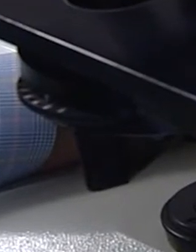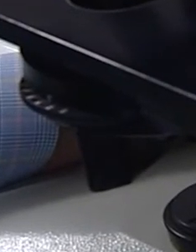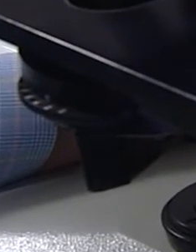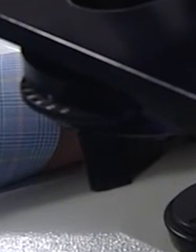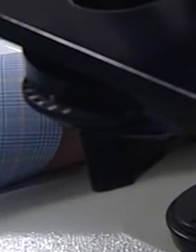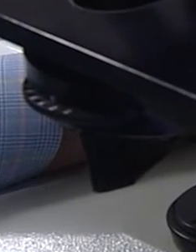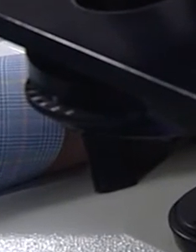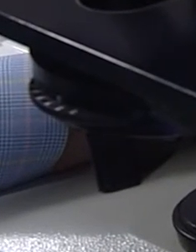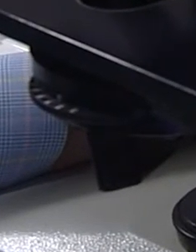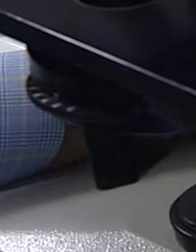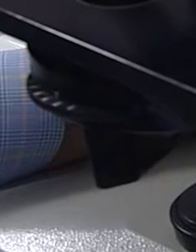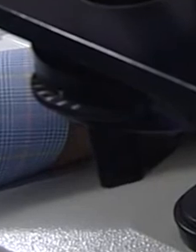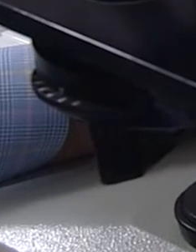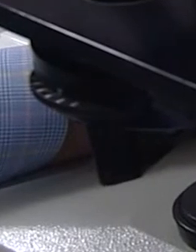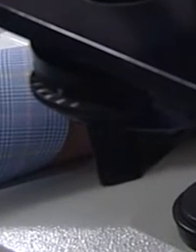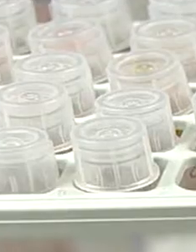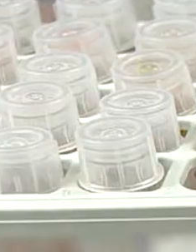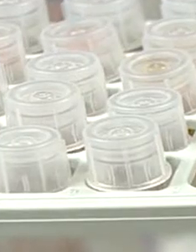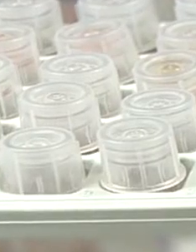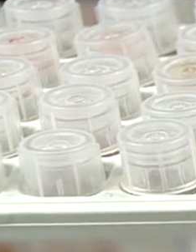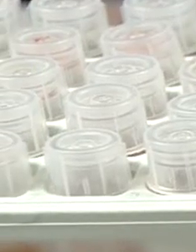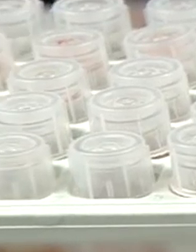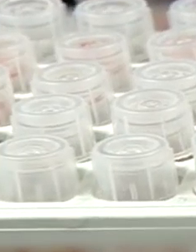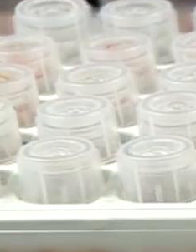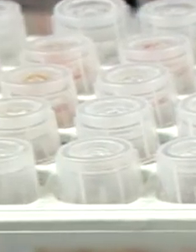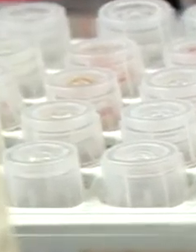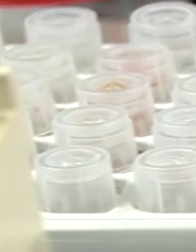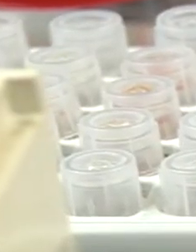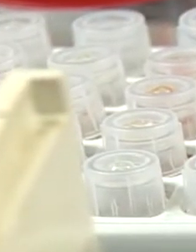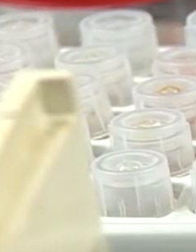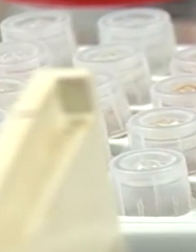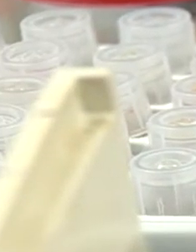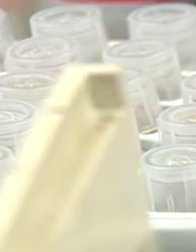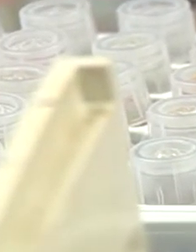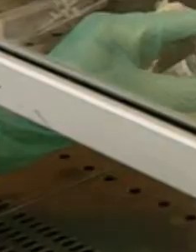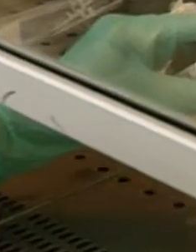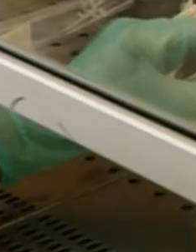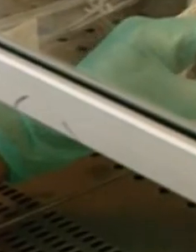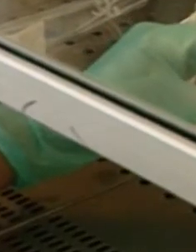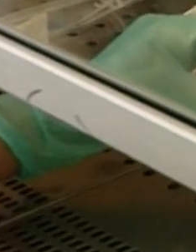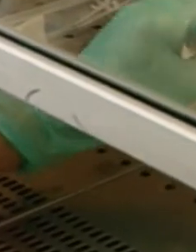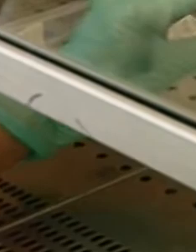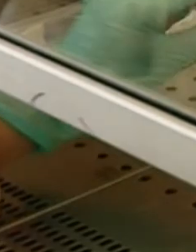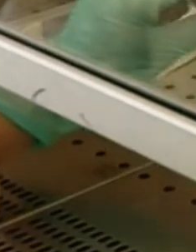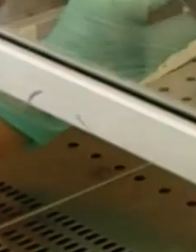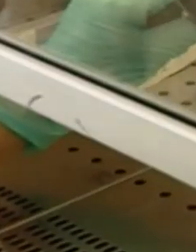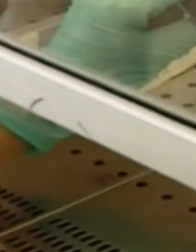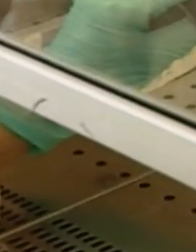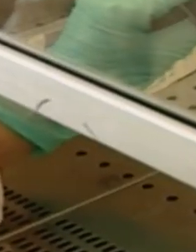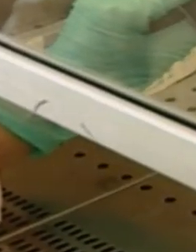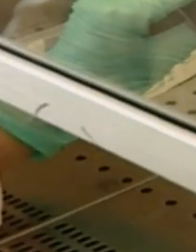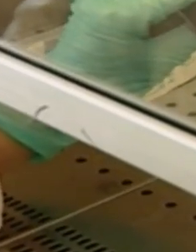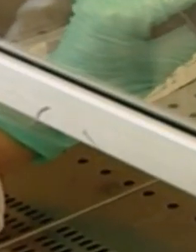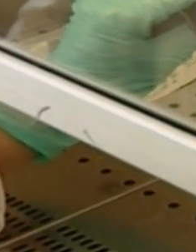saranno seguiti per circa 6 mesi. In questi 6 mesi saranno fatte tutta una serie di valutazioni per verificare la sicurezza